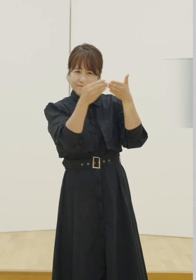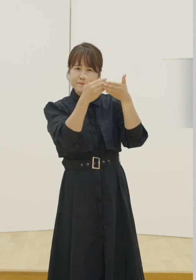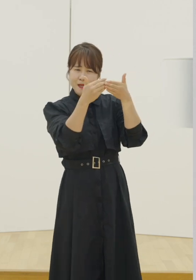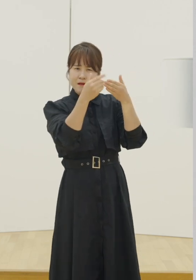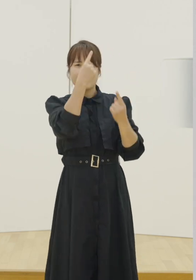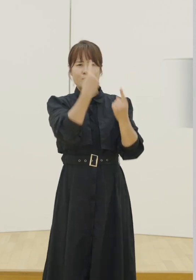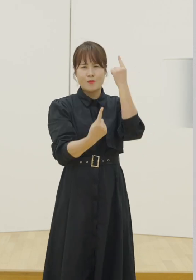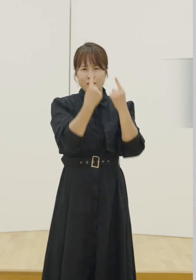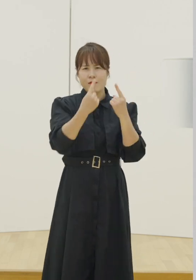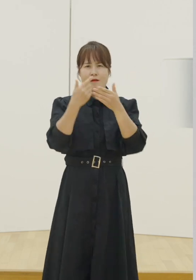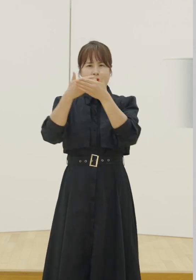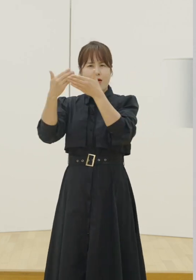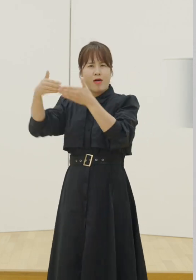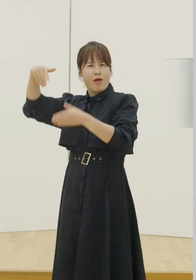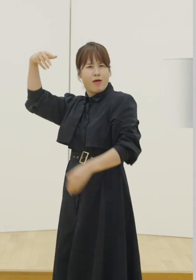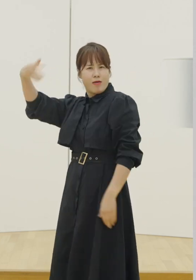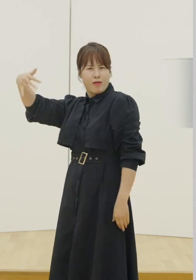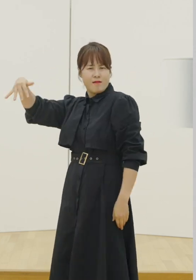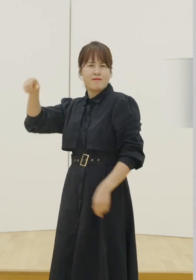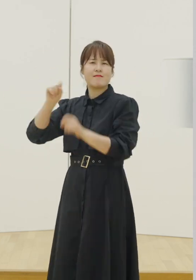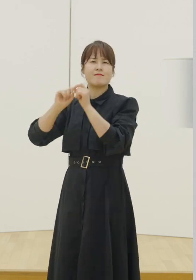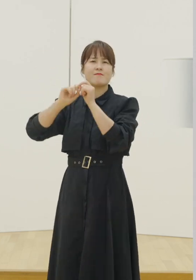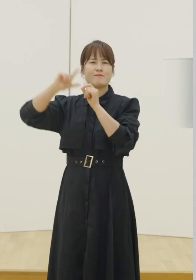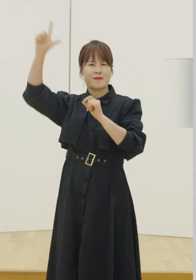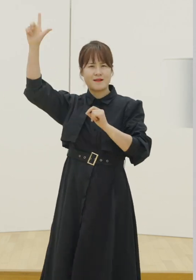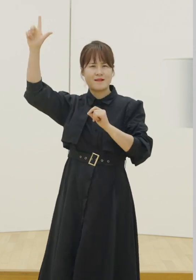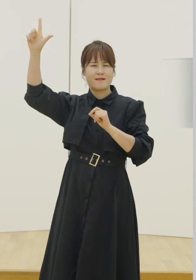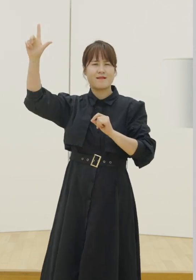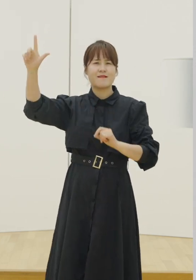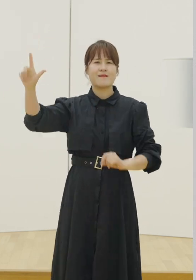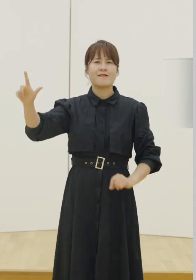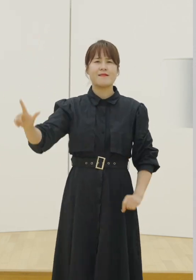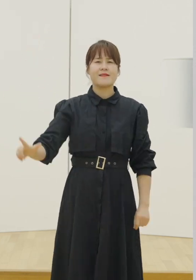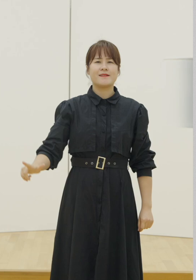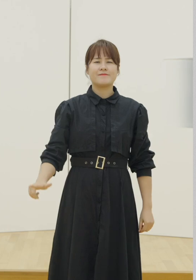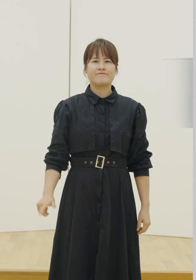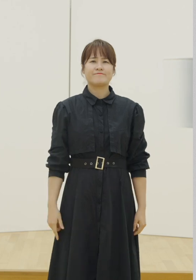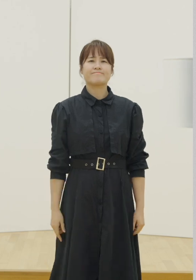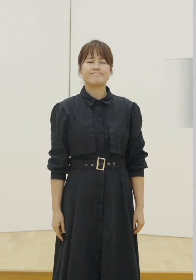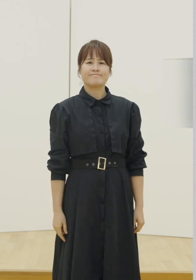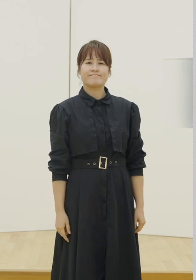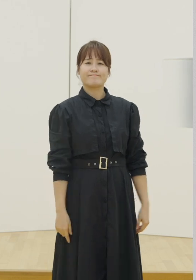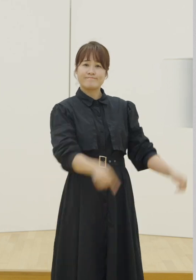그려진 부분보다 그려지지 않은 부분이 많습니다.